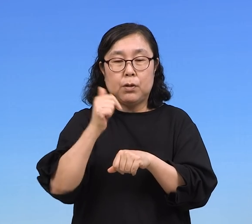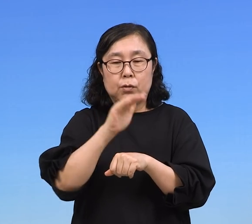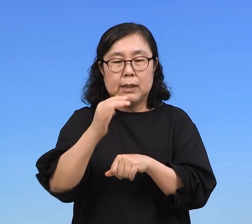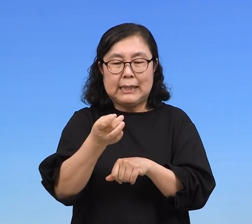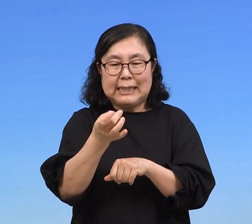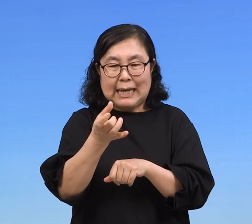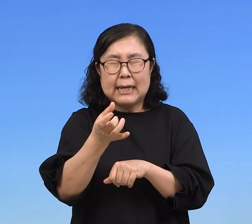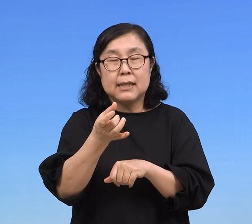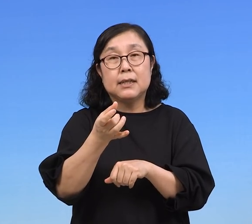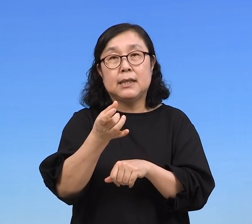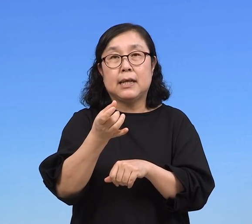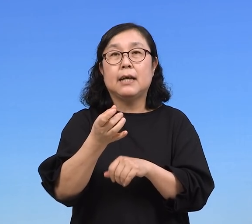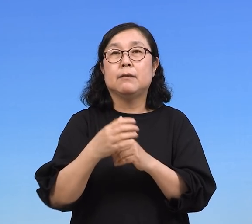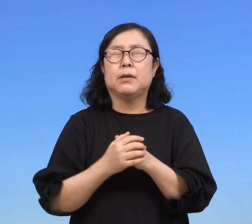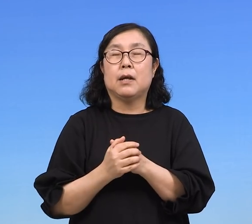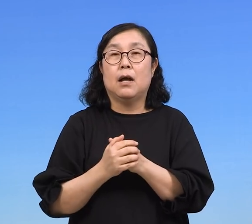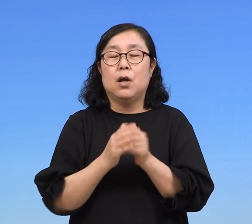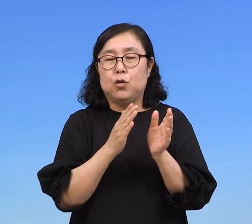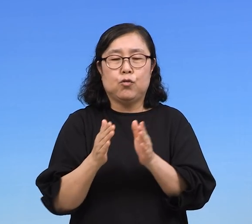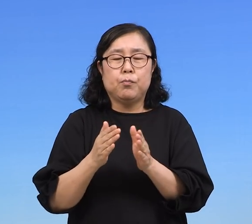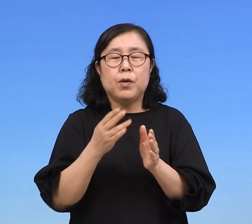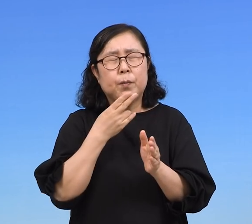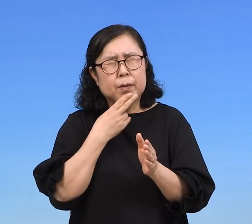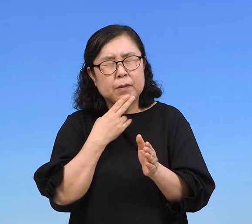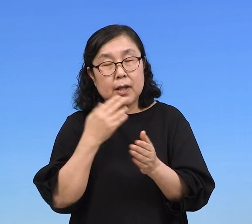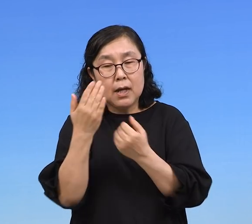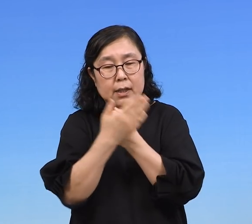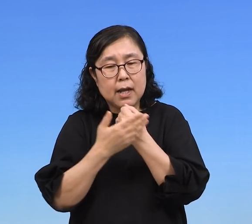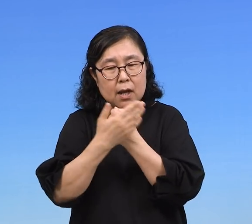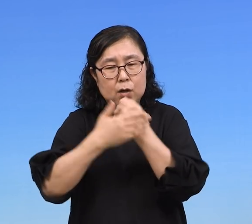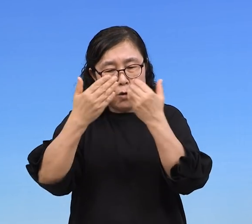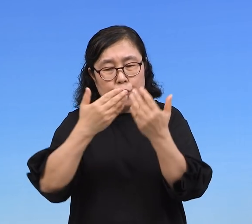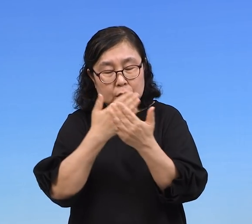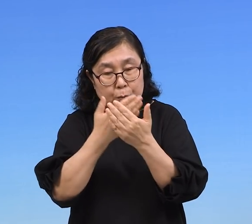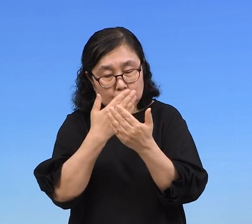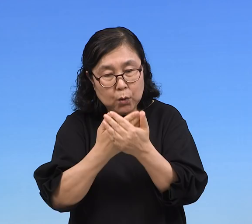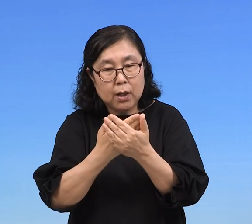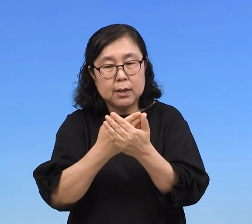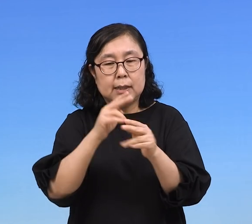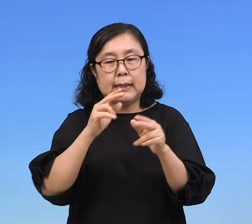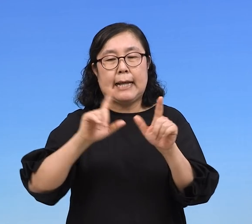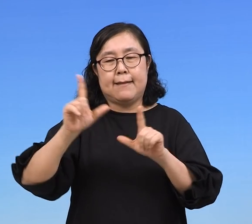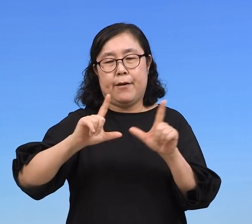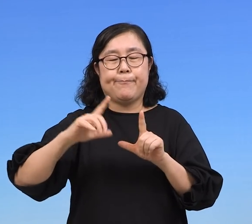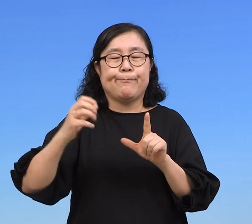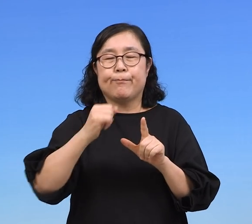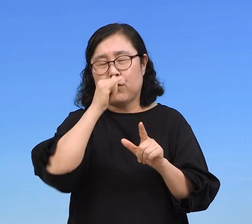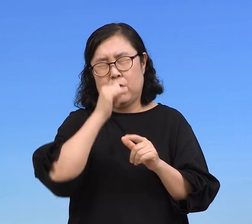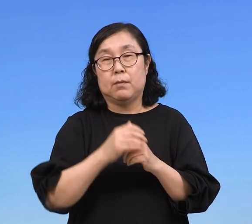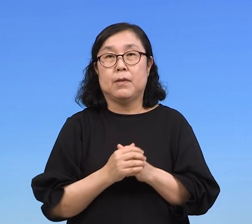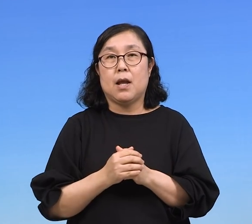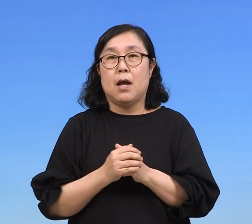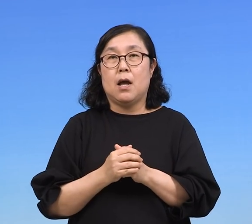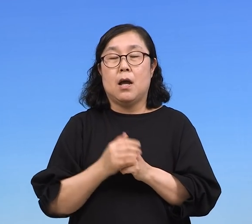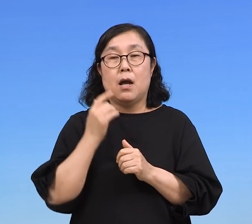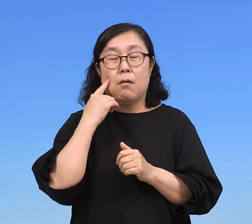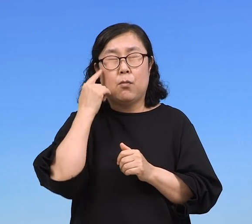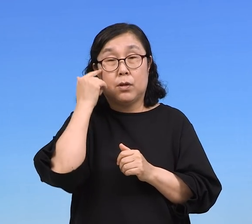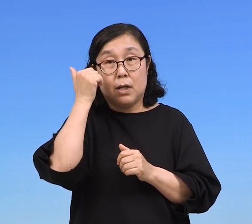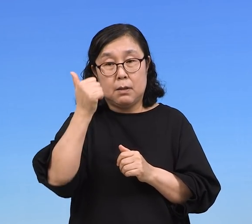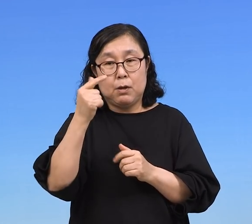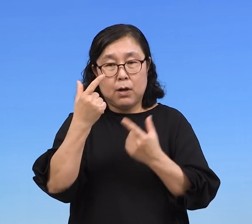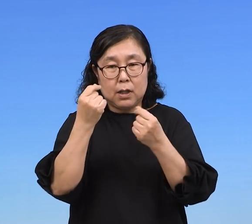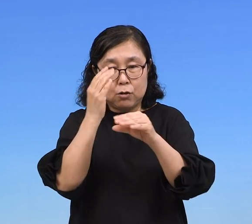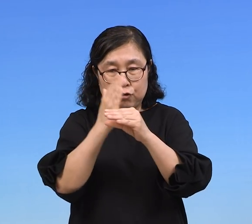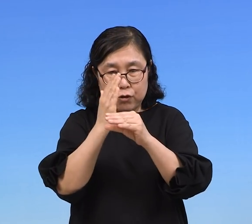작은 씨앗에 불과합니다, 준비된 게 없습니다, 은혜 주시기 원합니다, 그러면 되는 거 아닙니까? 여러분, 목회자가